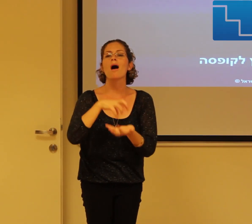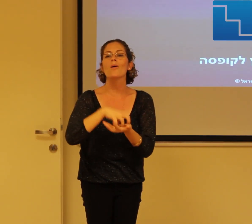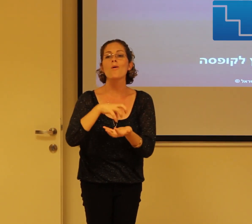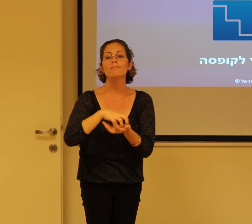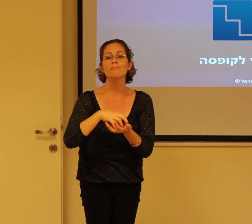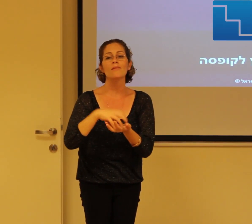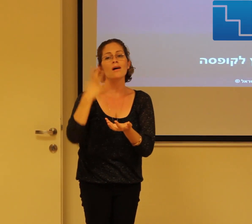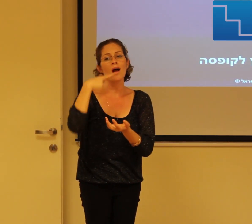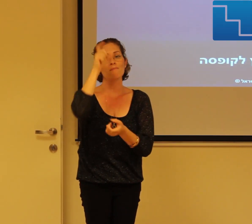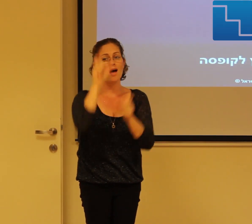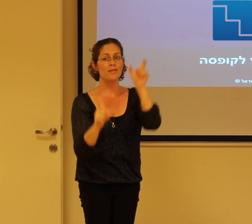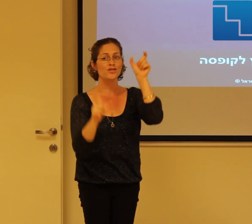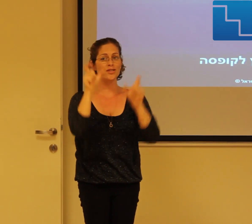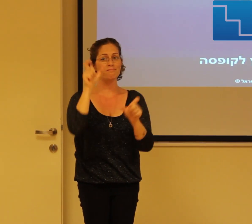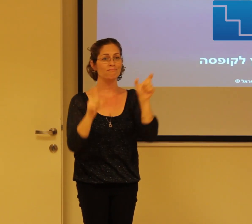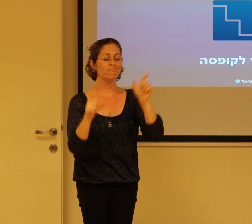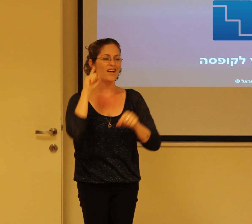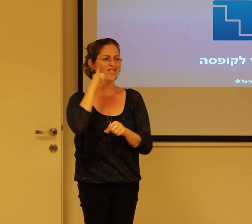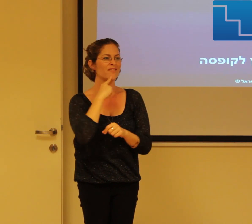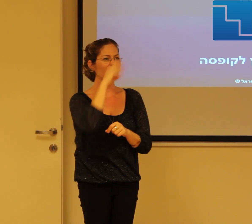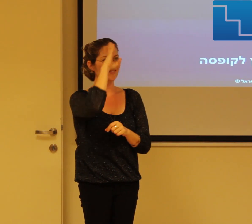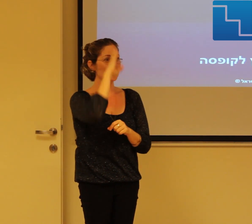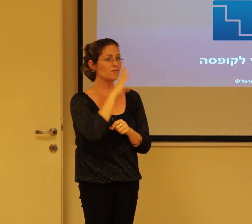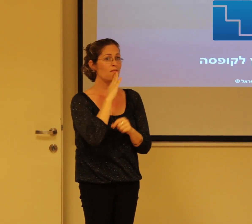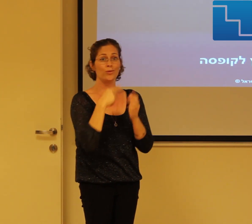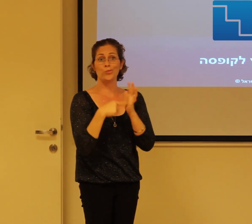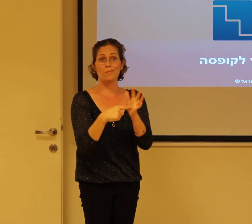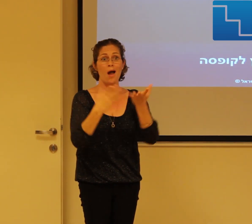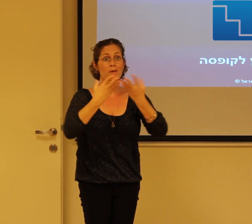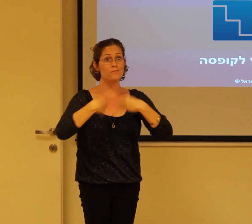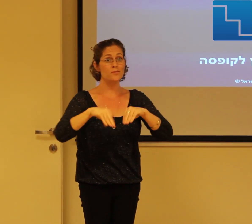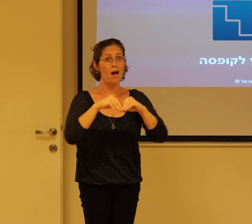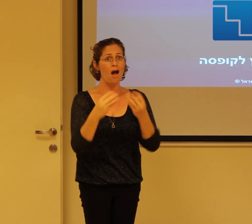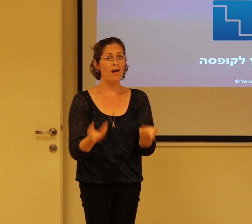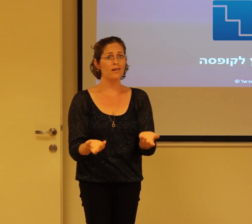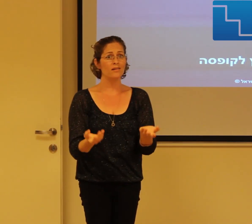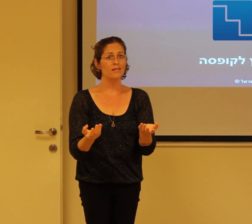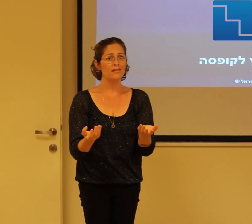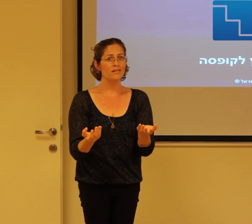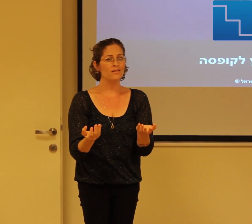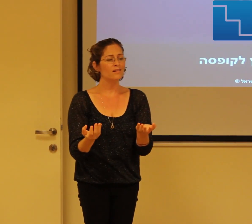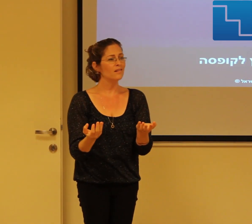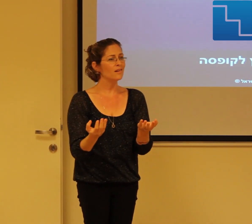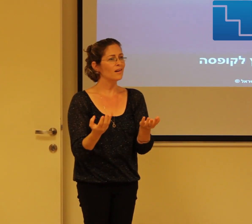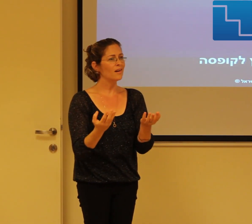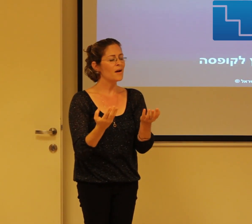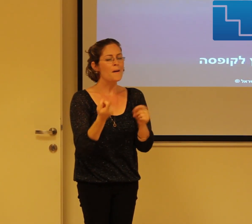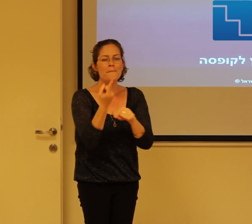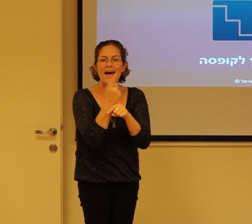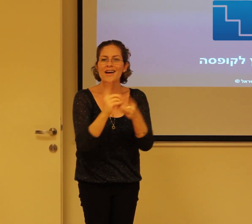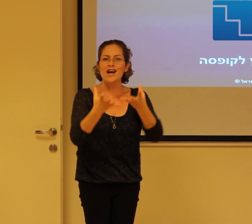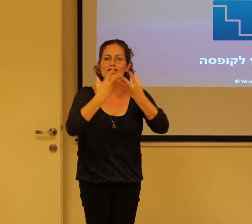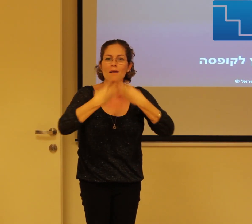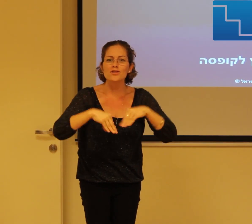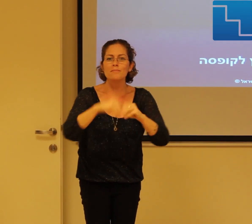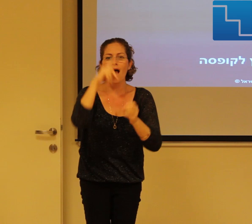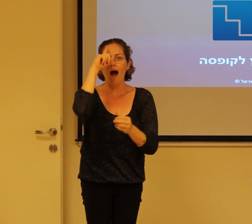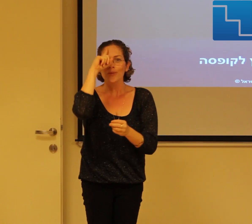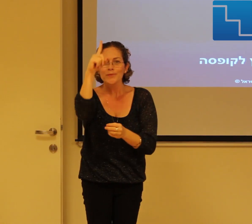ההבנה שיש מקום גם לאנשים חרשים בעולם הזה. למשל, כמו שקורה במשפחה, ברגע